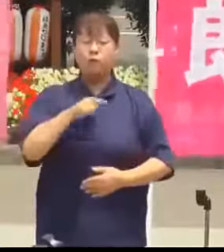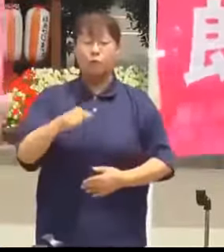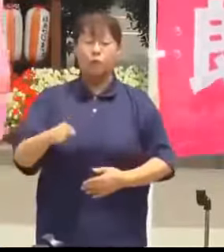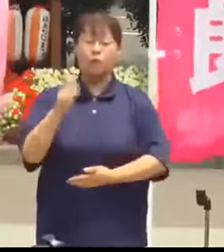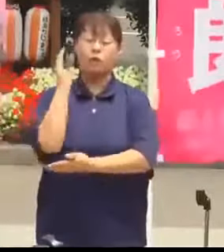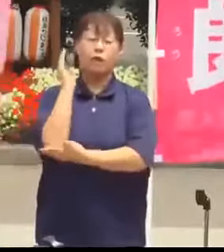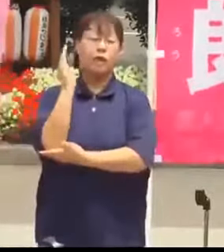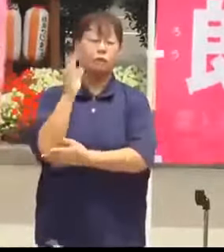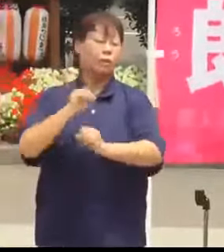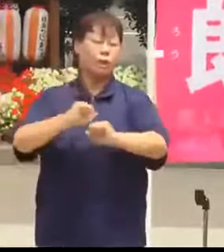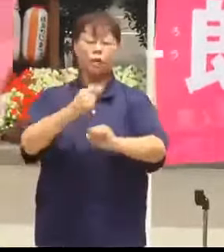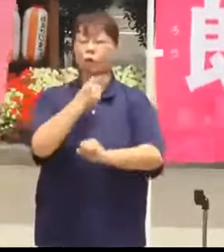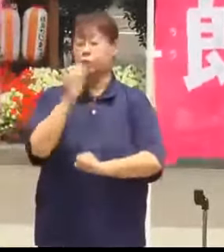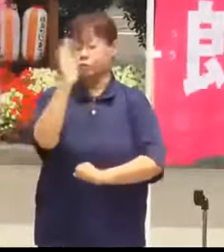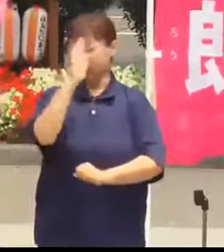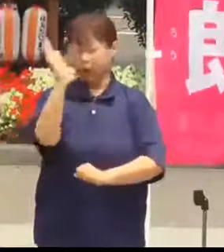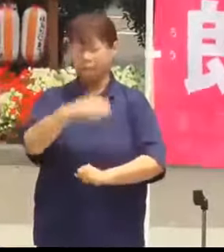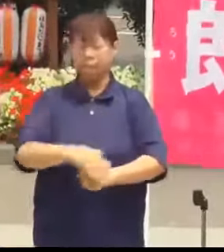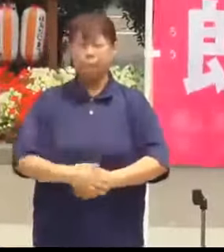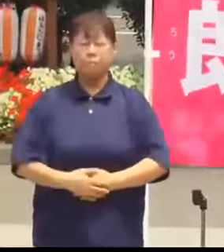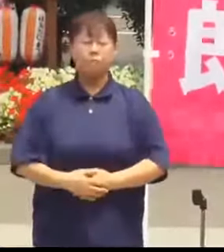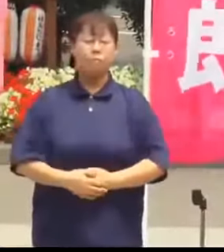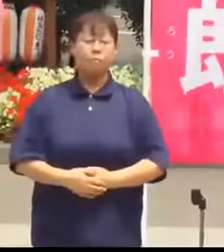よどうですか